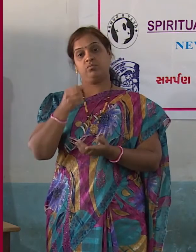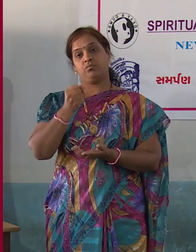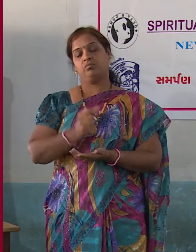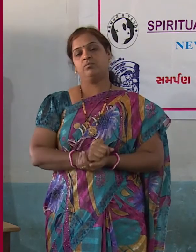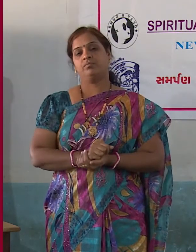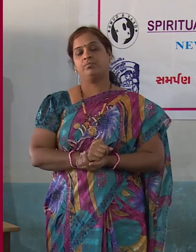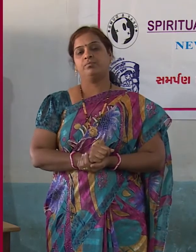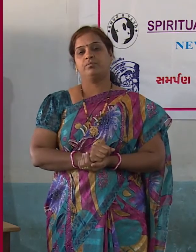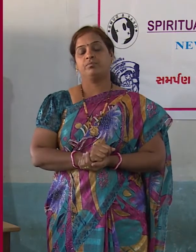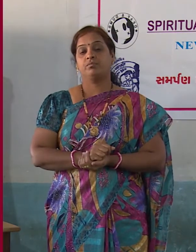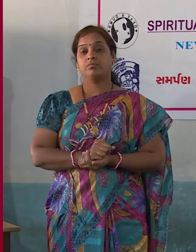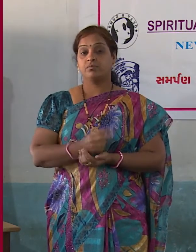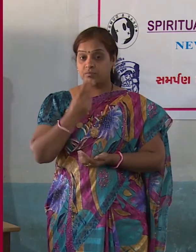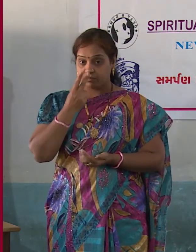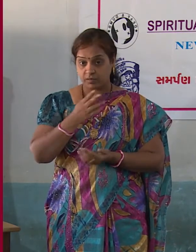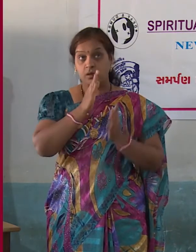वो कब आते हैं?